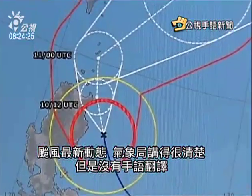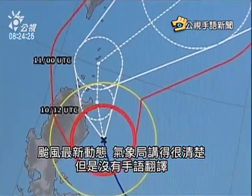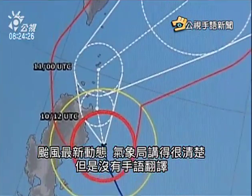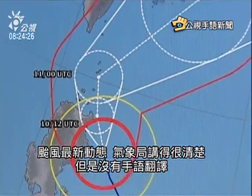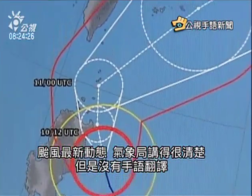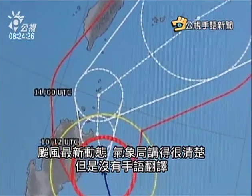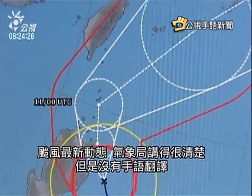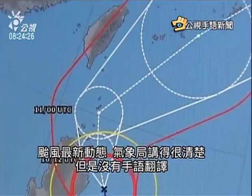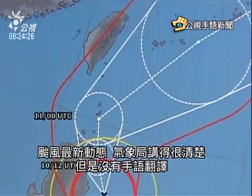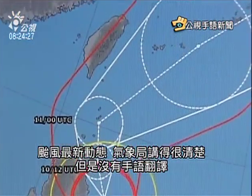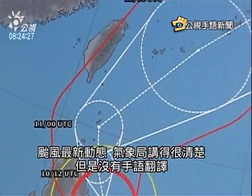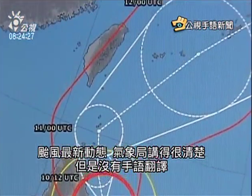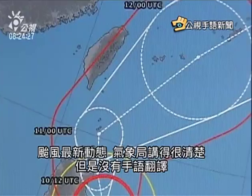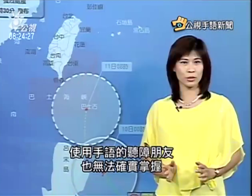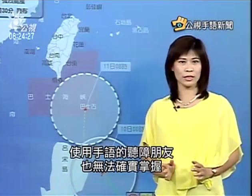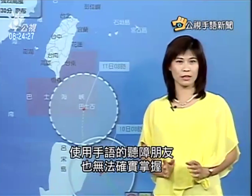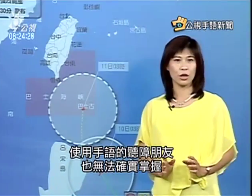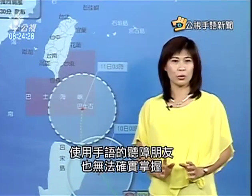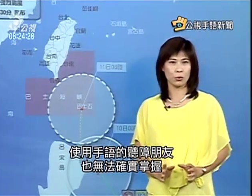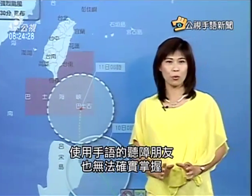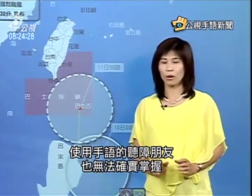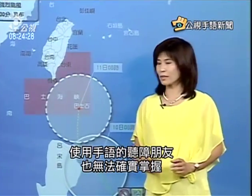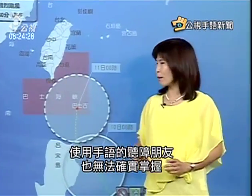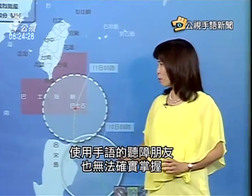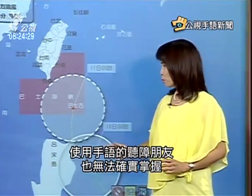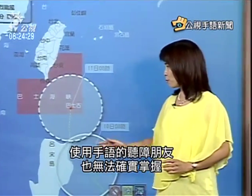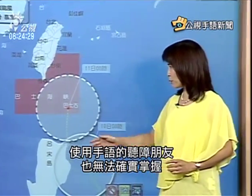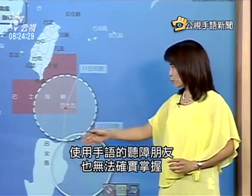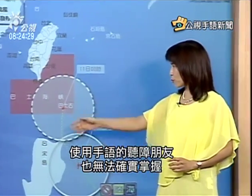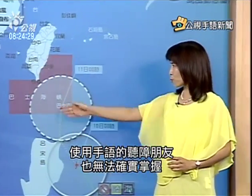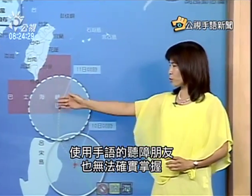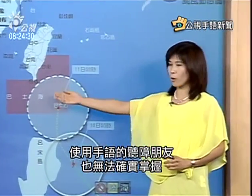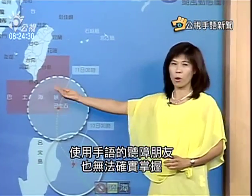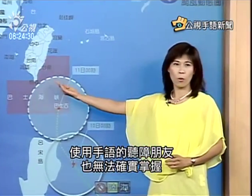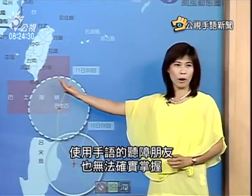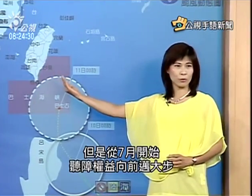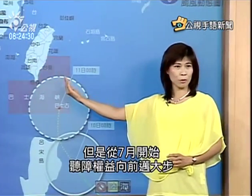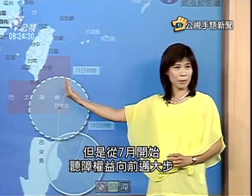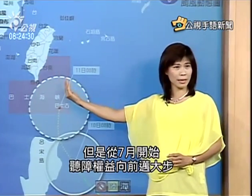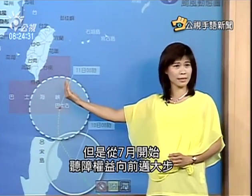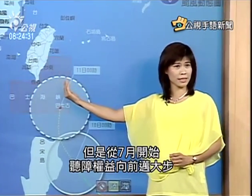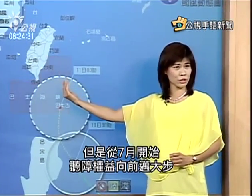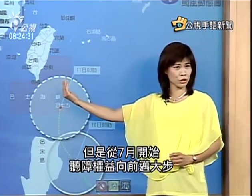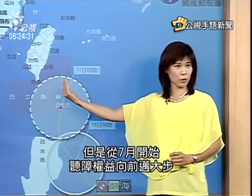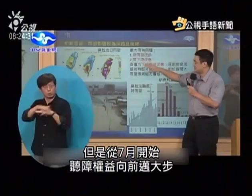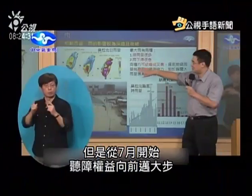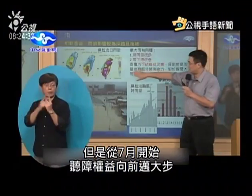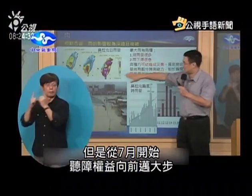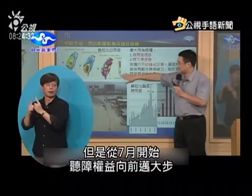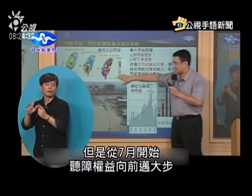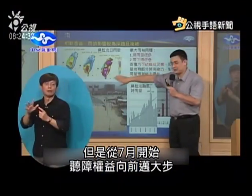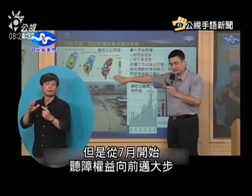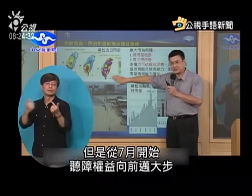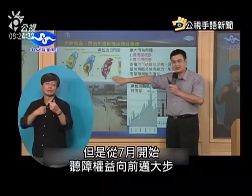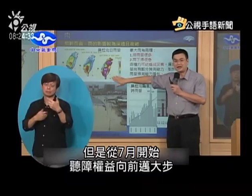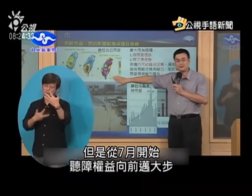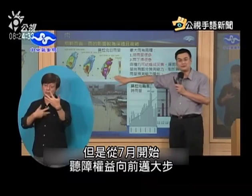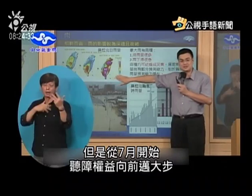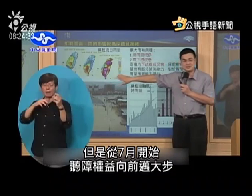是没有手语翻译，使用手语的听众朋友也无法确实掌握。但是从7月开始，听障权益向前迈大